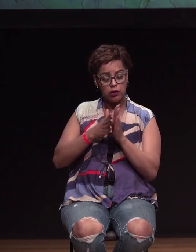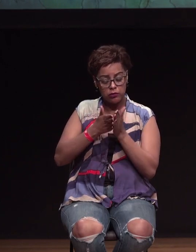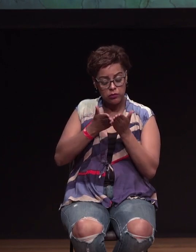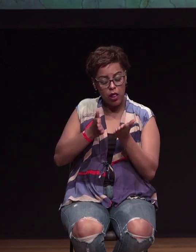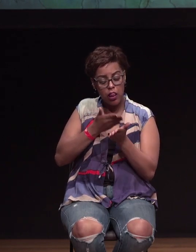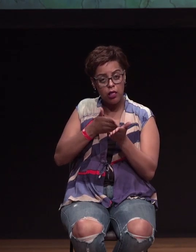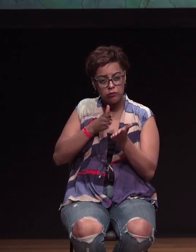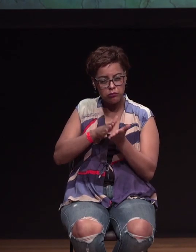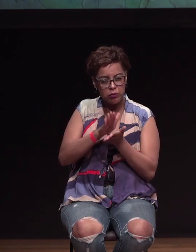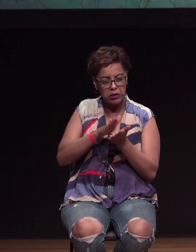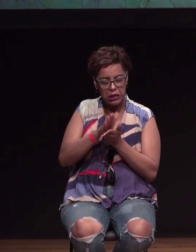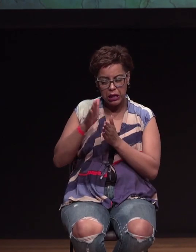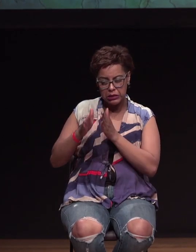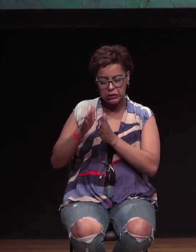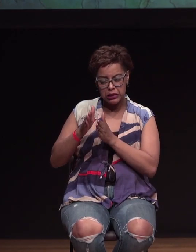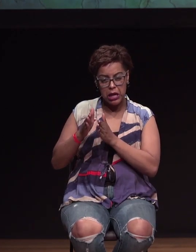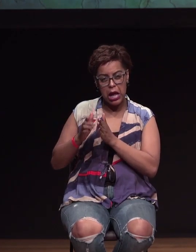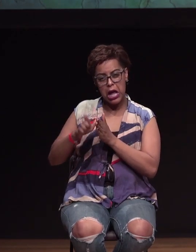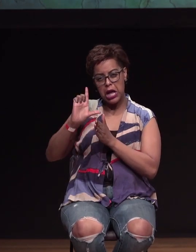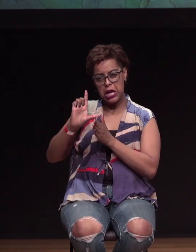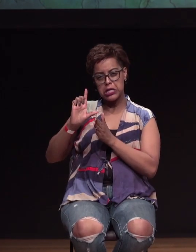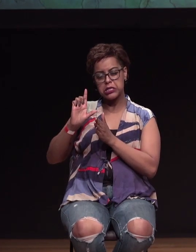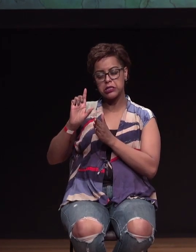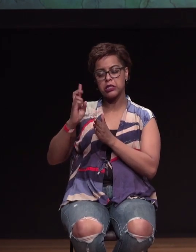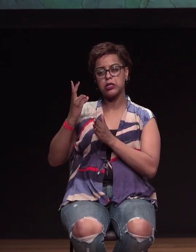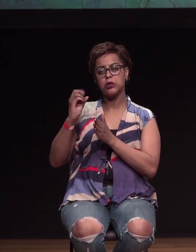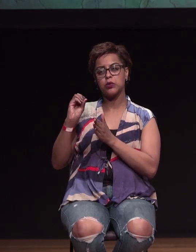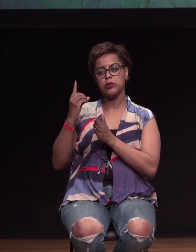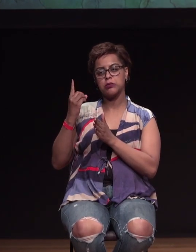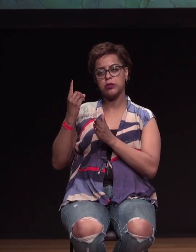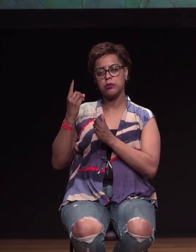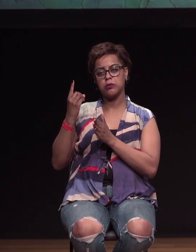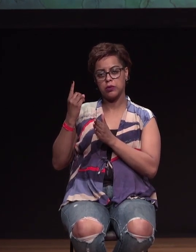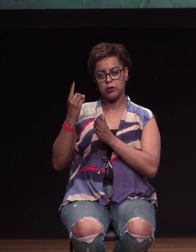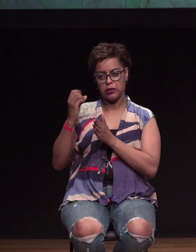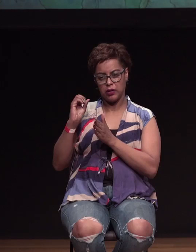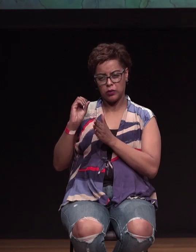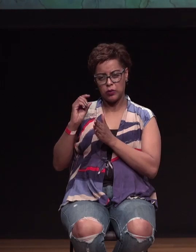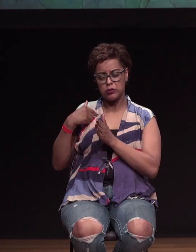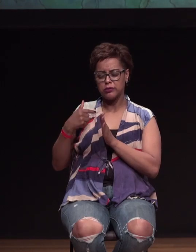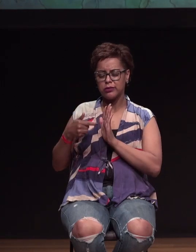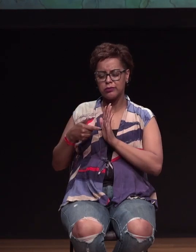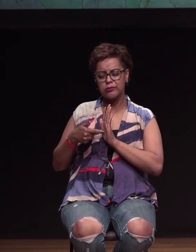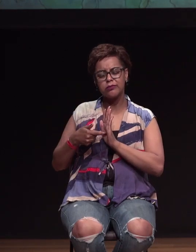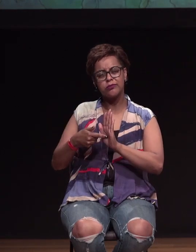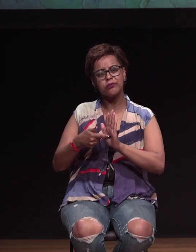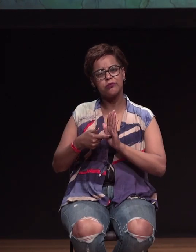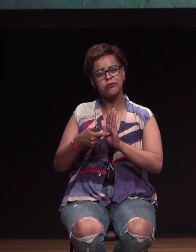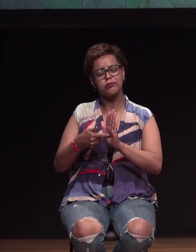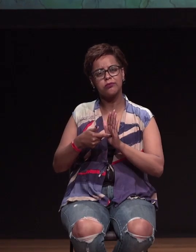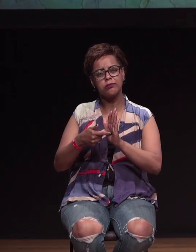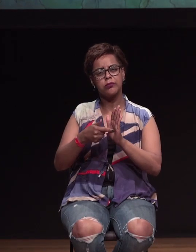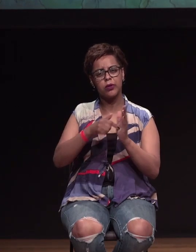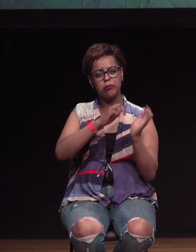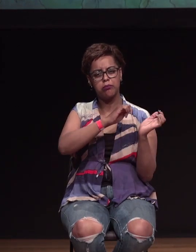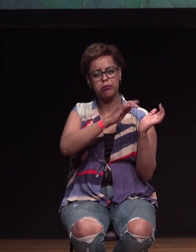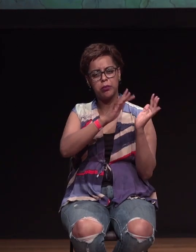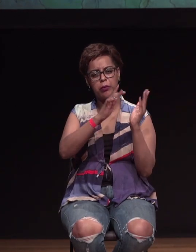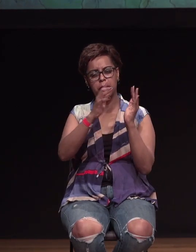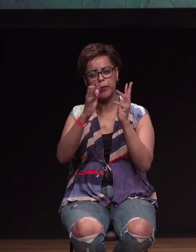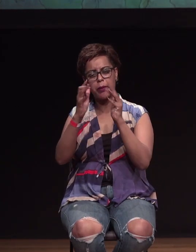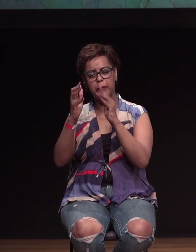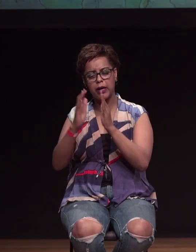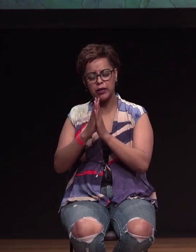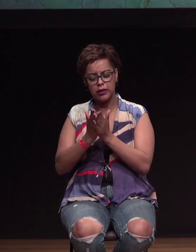de 2014, até 2014, e fui mostrando, nesses